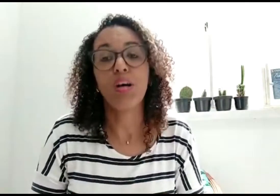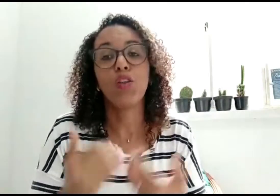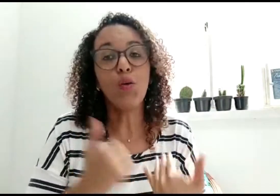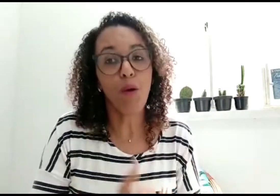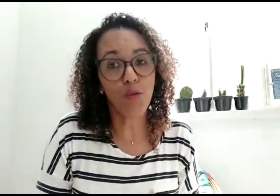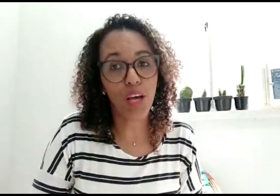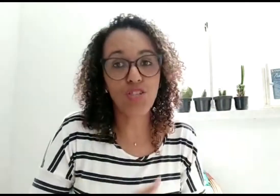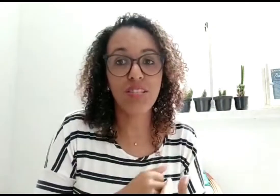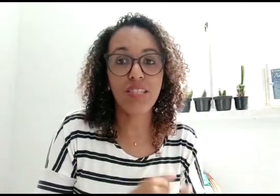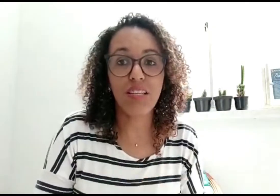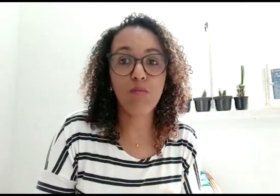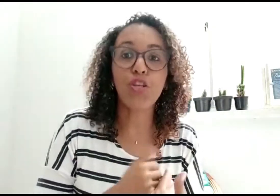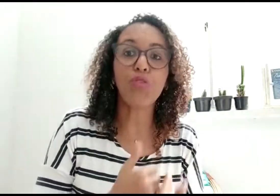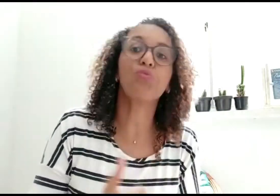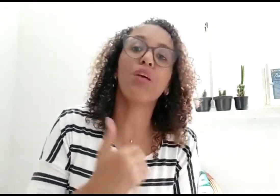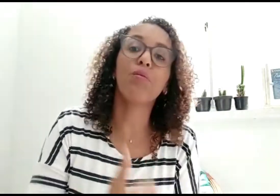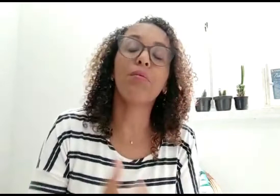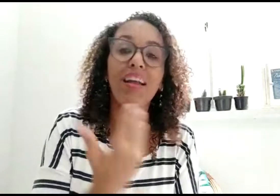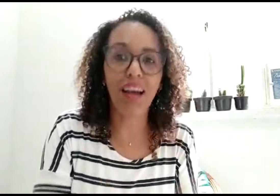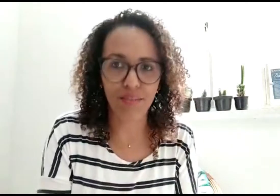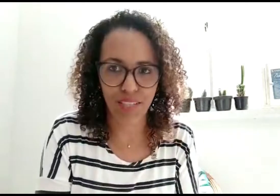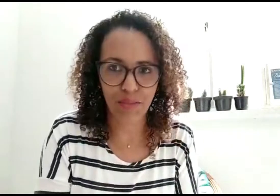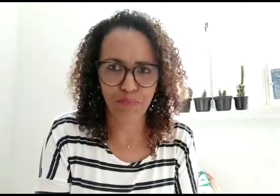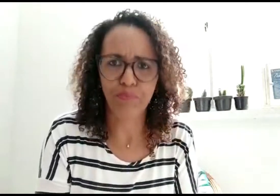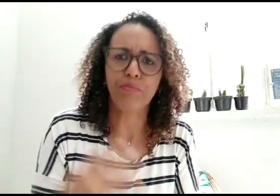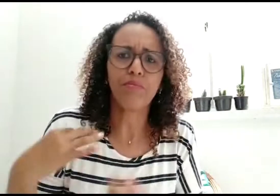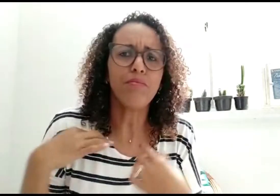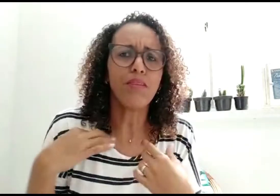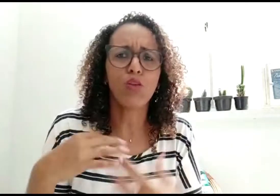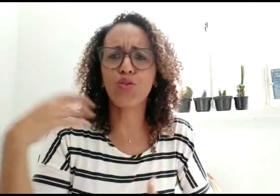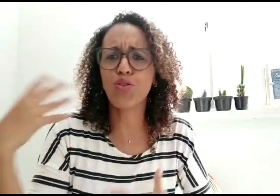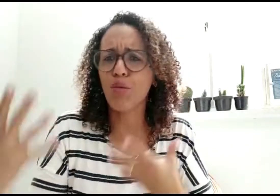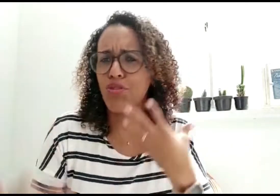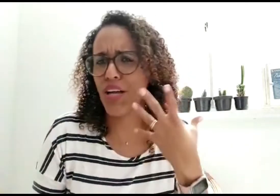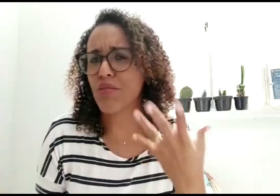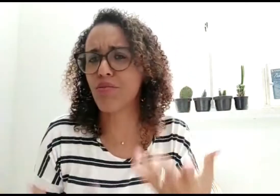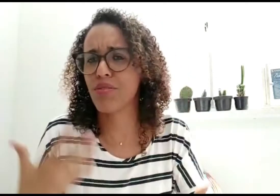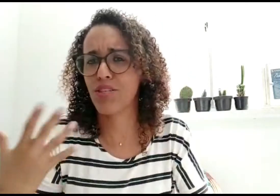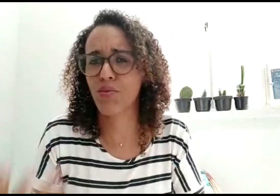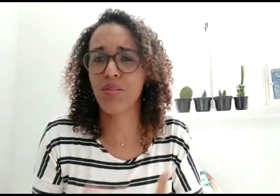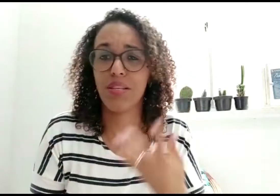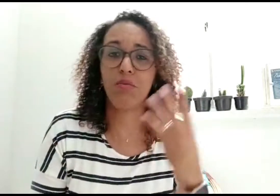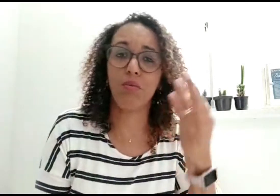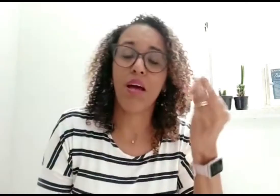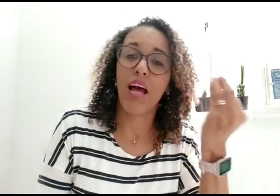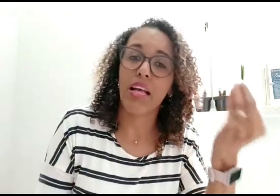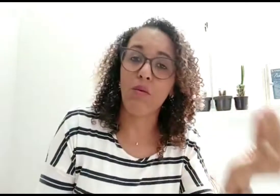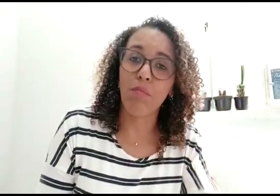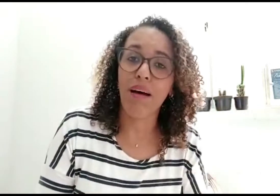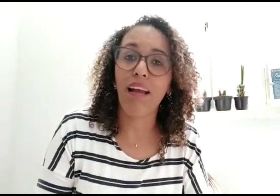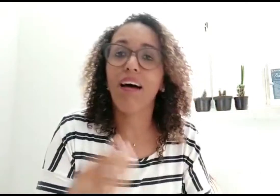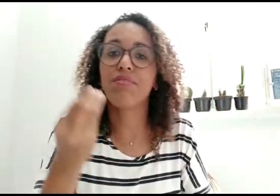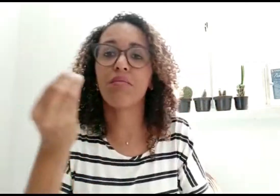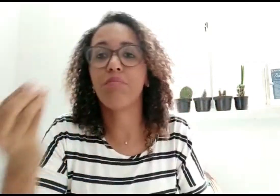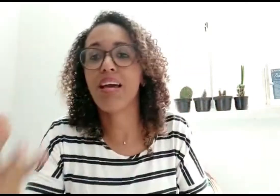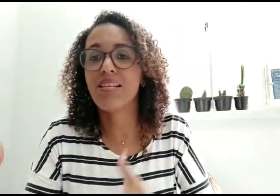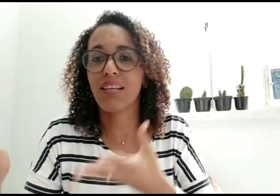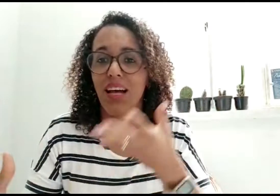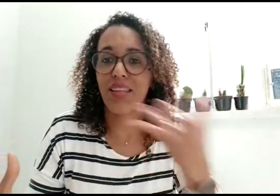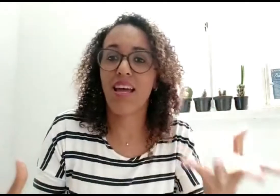No português nós entendemos que tudo tem uma palavra. Todos os objetos, todas as coisas é uma palavra, mesa,